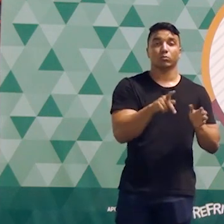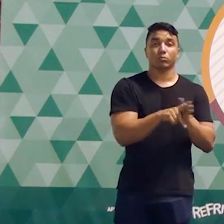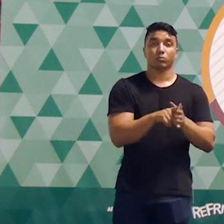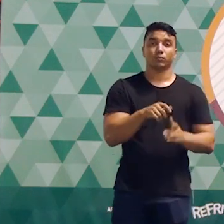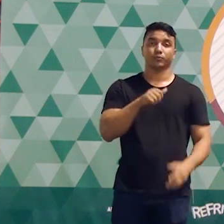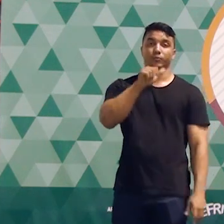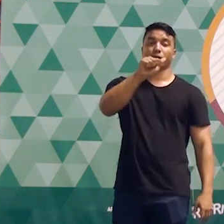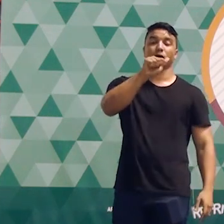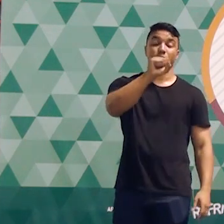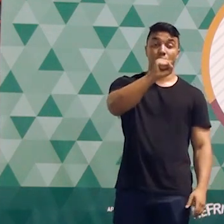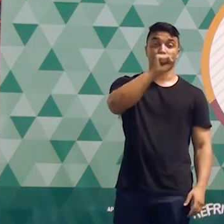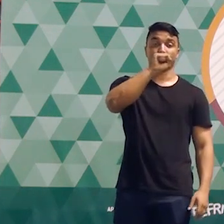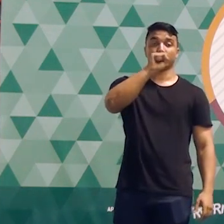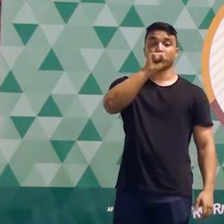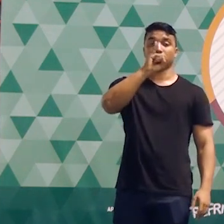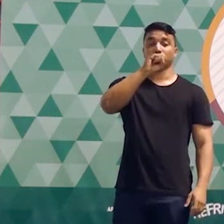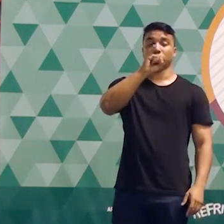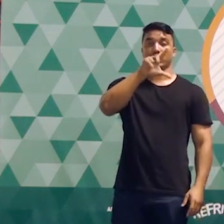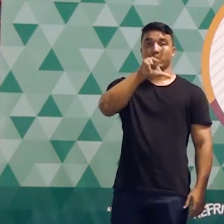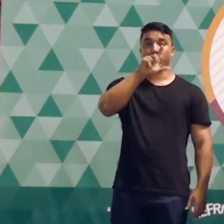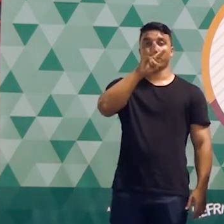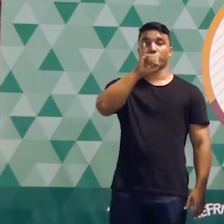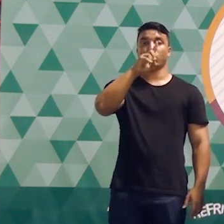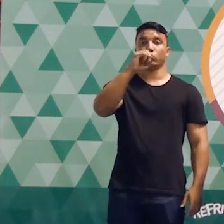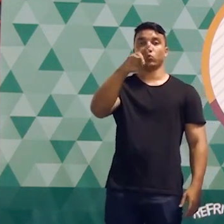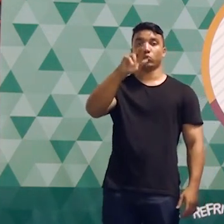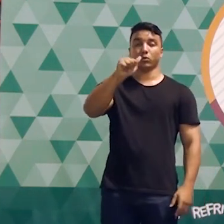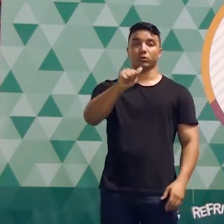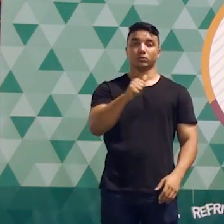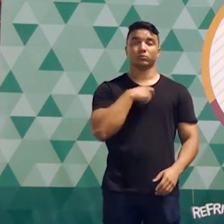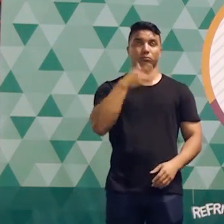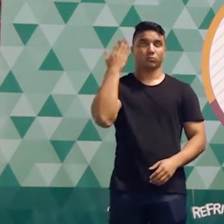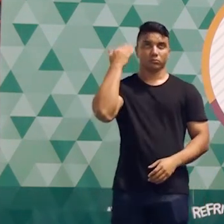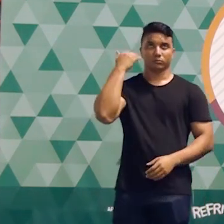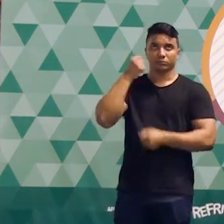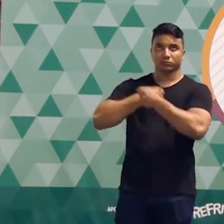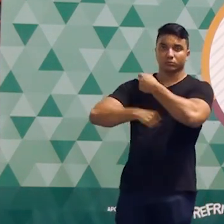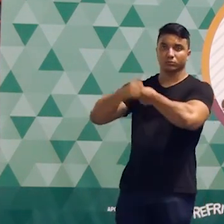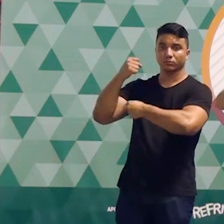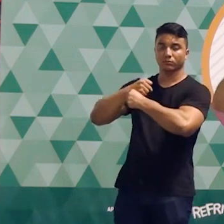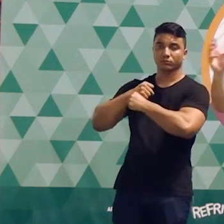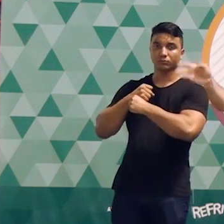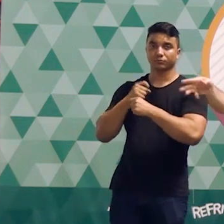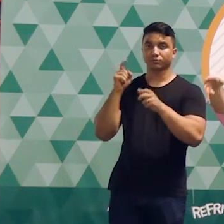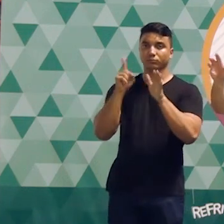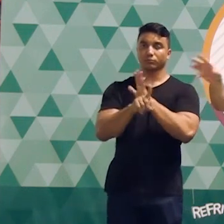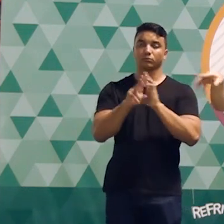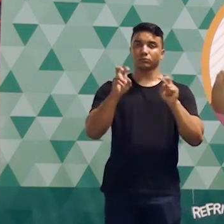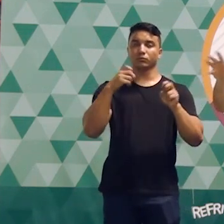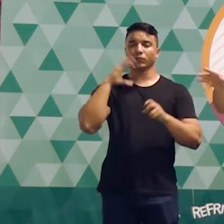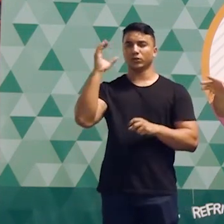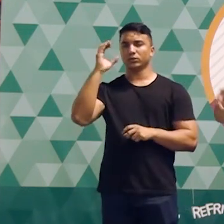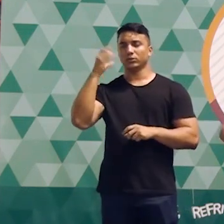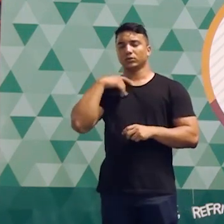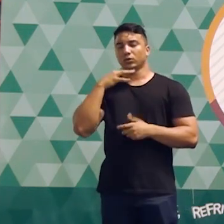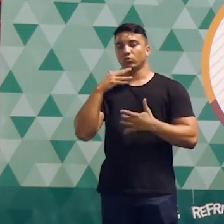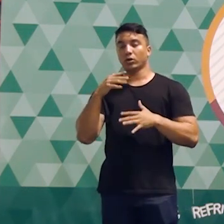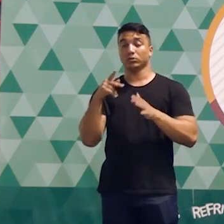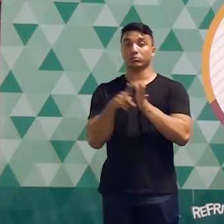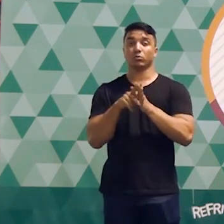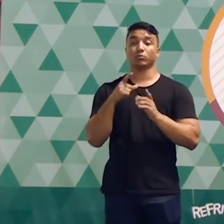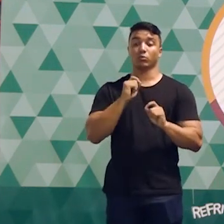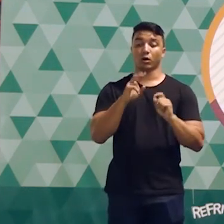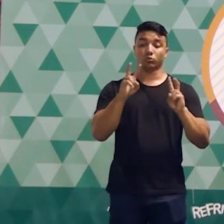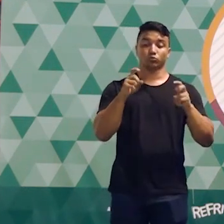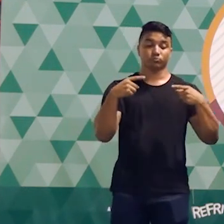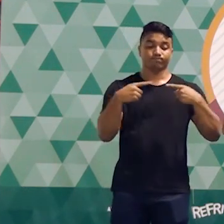é a silvicultura. A última questão do Enem, no ano passado, na prova da parte de ciências da natureza foi